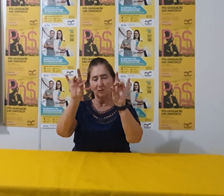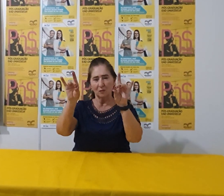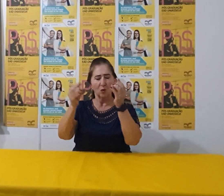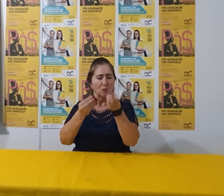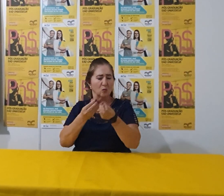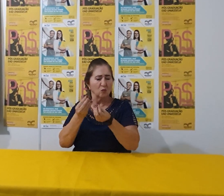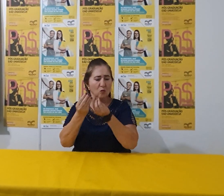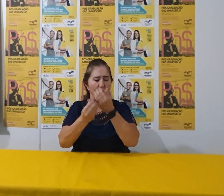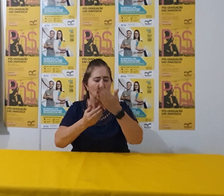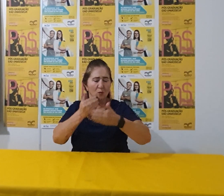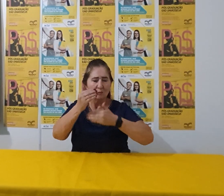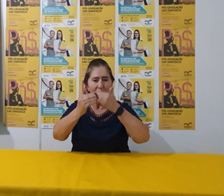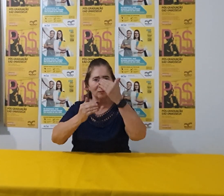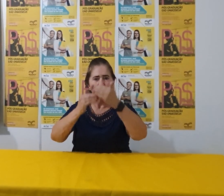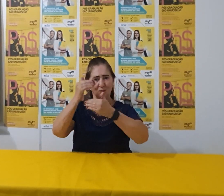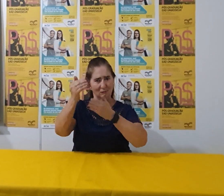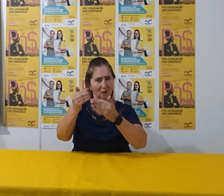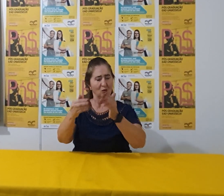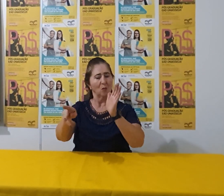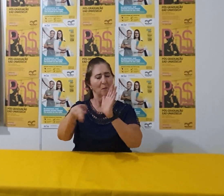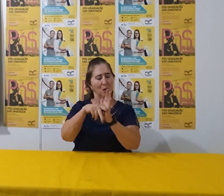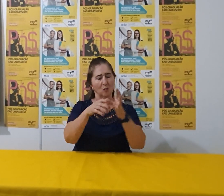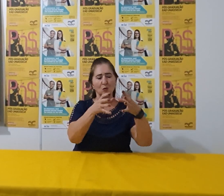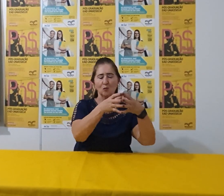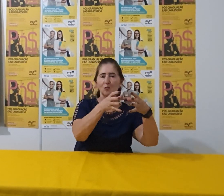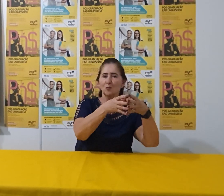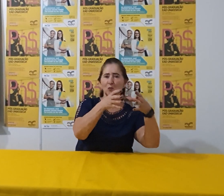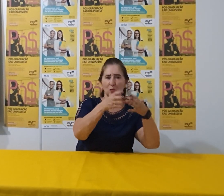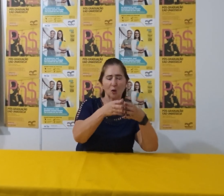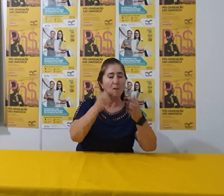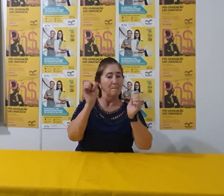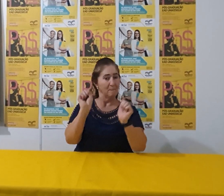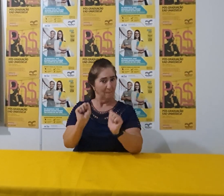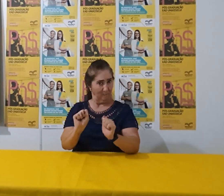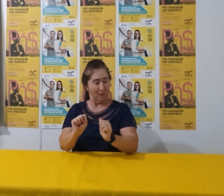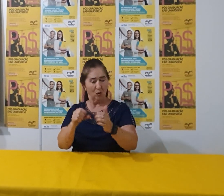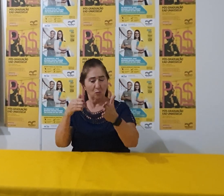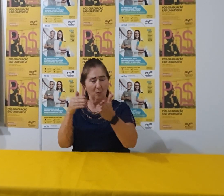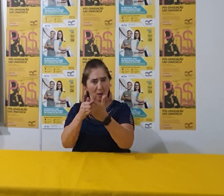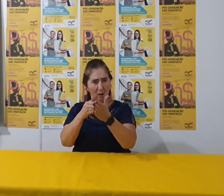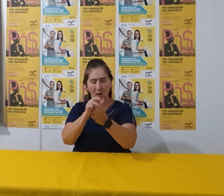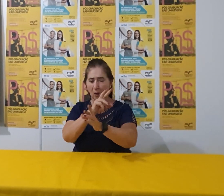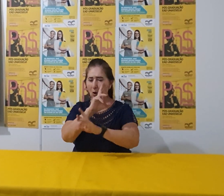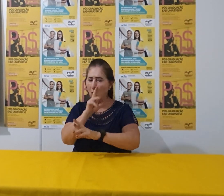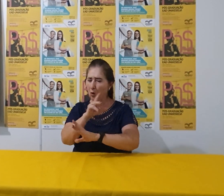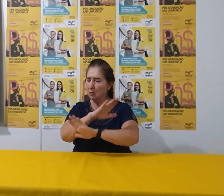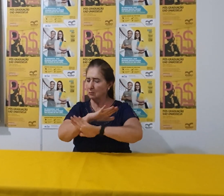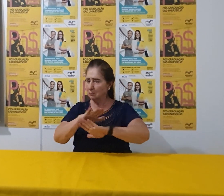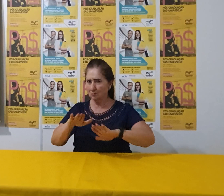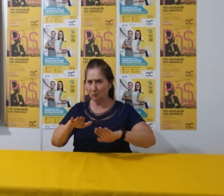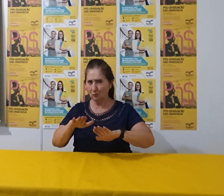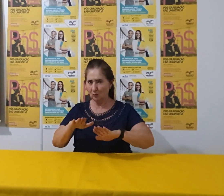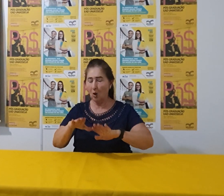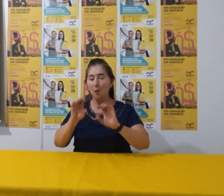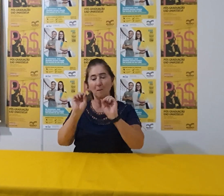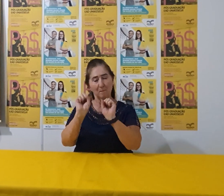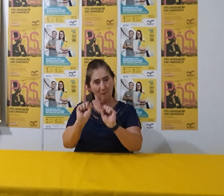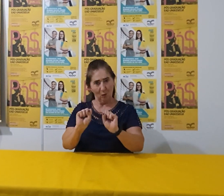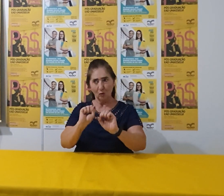uma modalidade de ensino, visando romper paradigmas e barreiras, permitindo que todos,